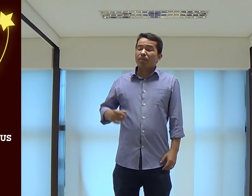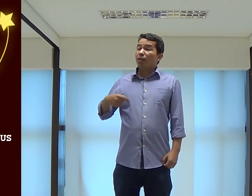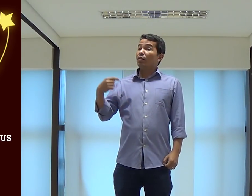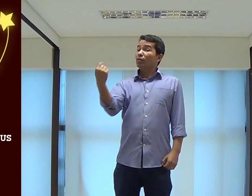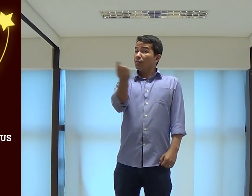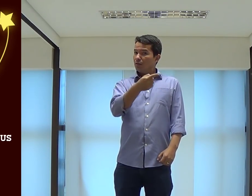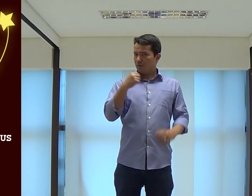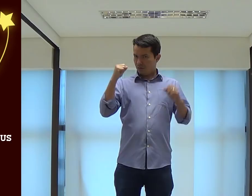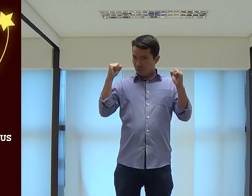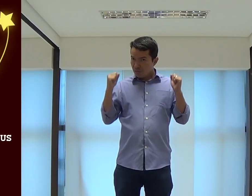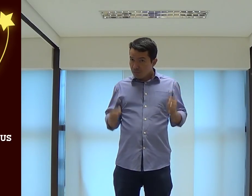isso.